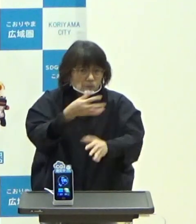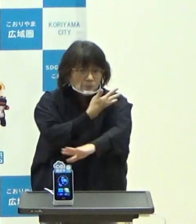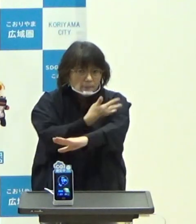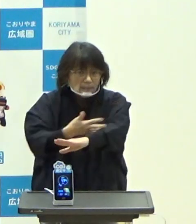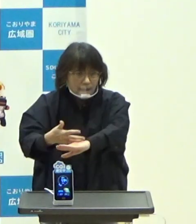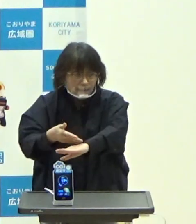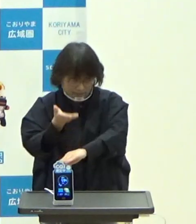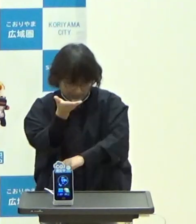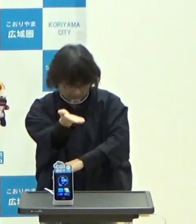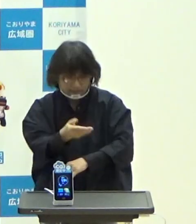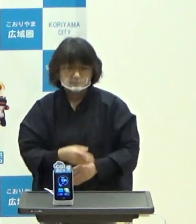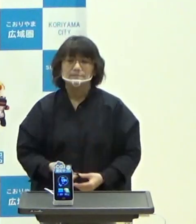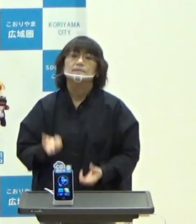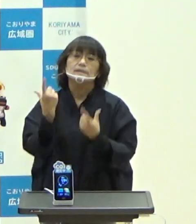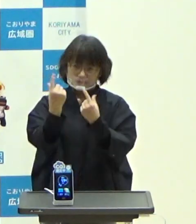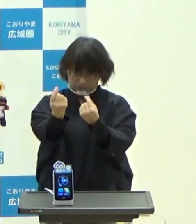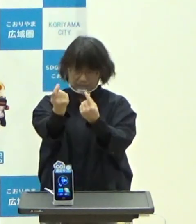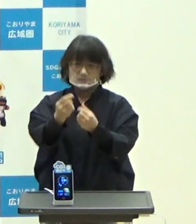か。 はい。